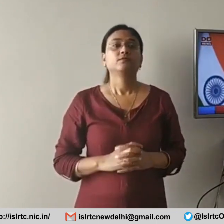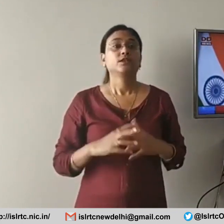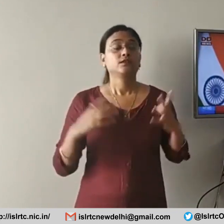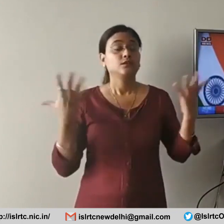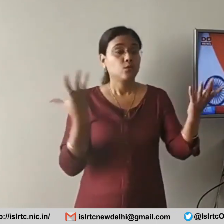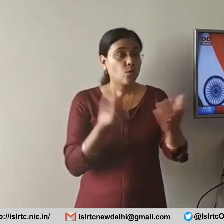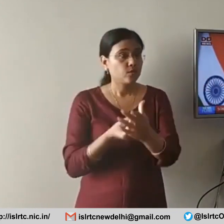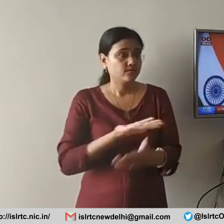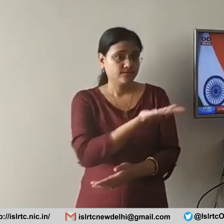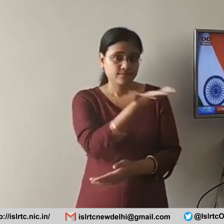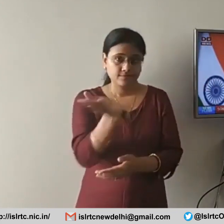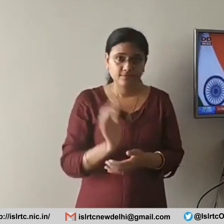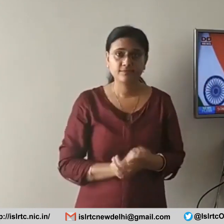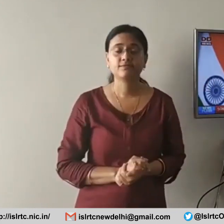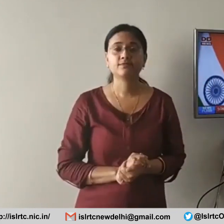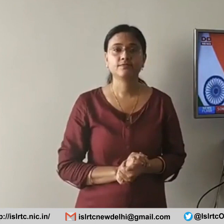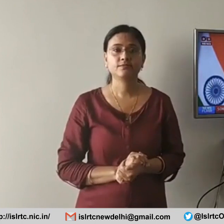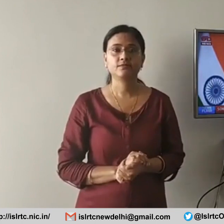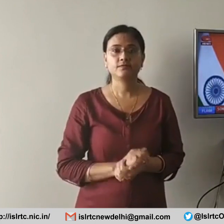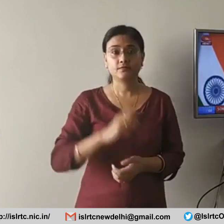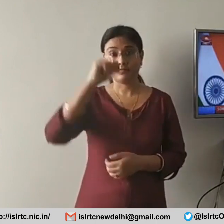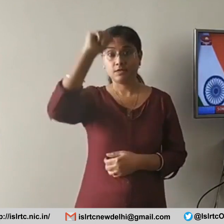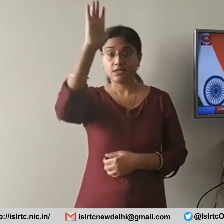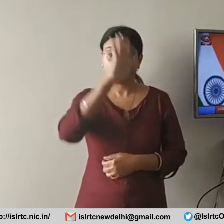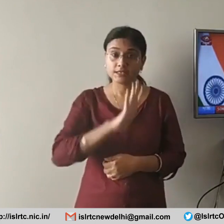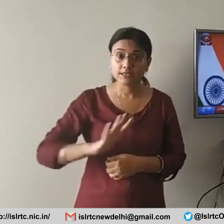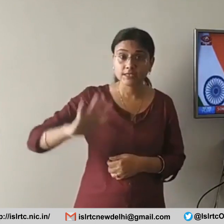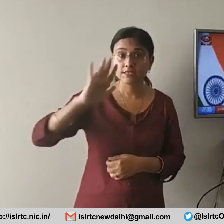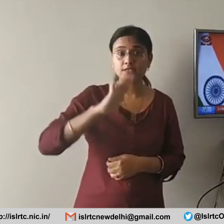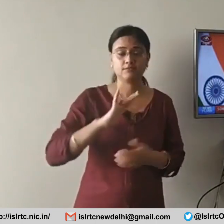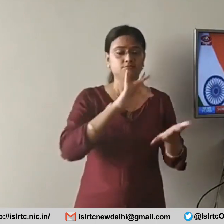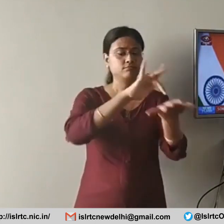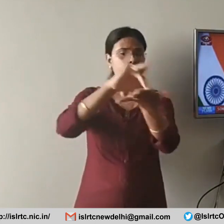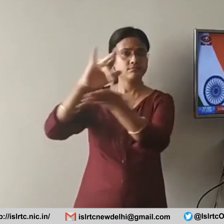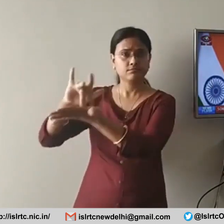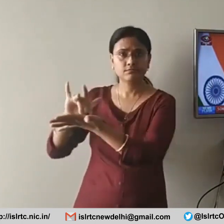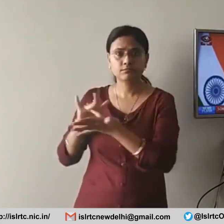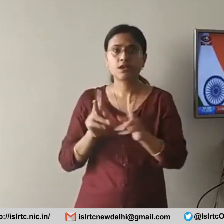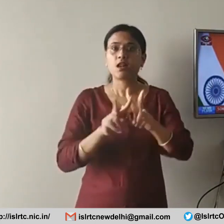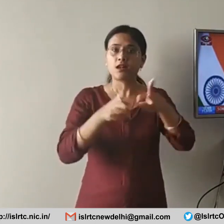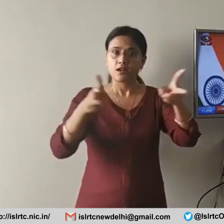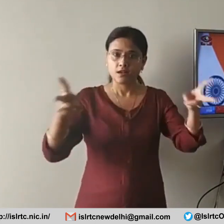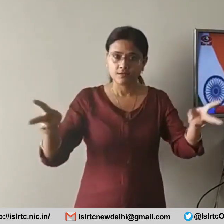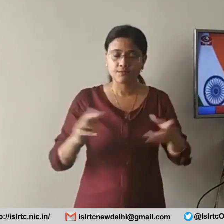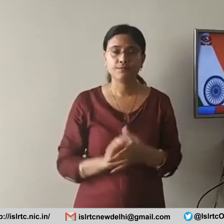साथियों, ये देश के अलग अलग हिस्सों में